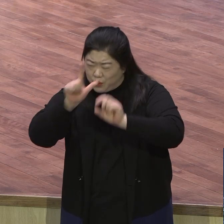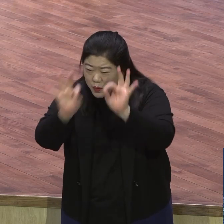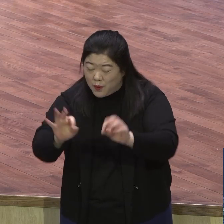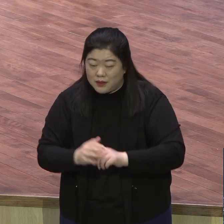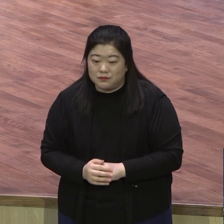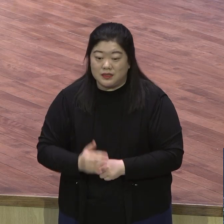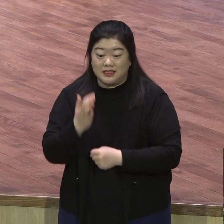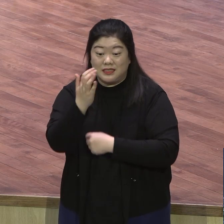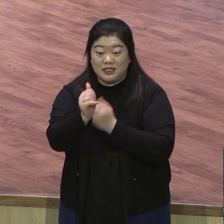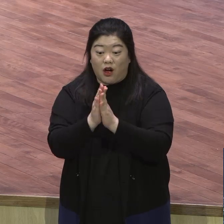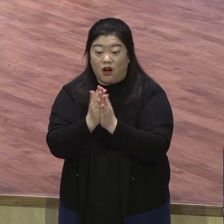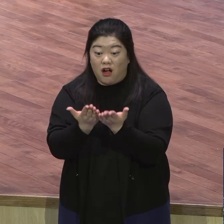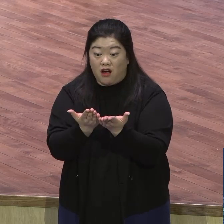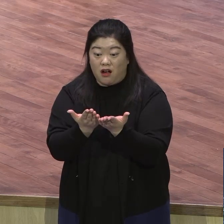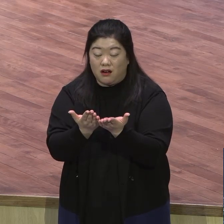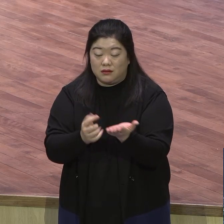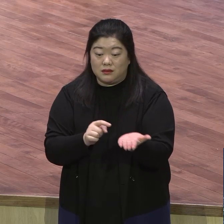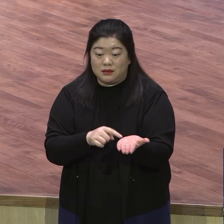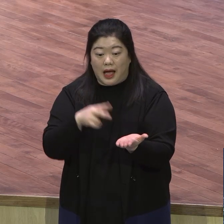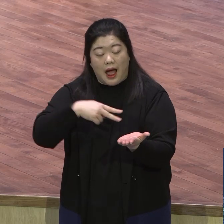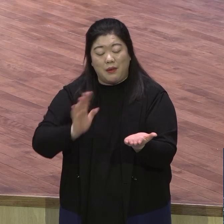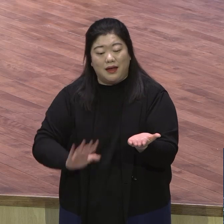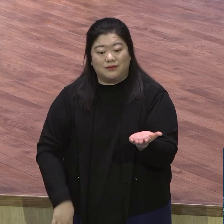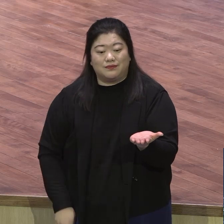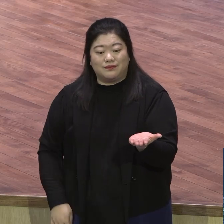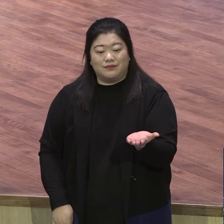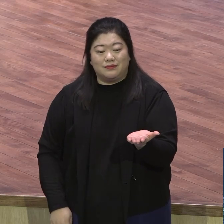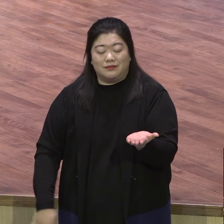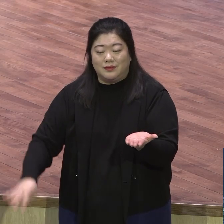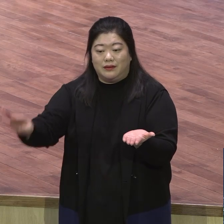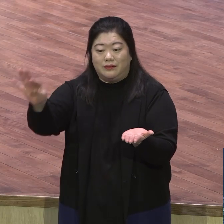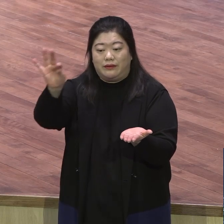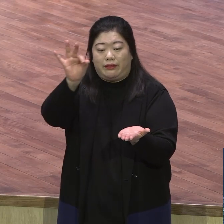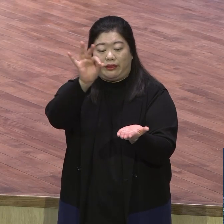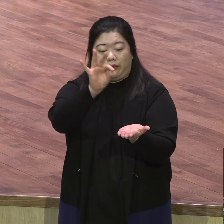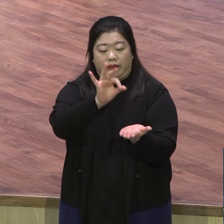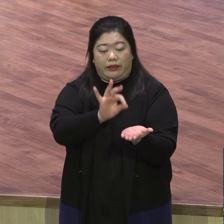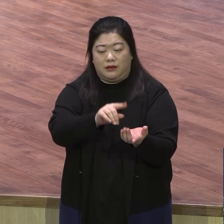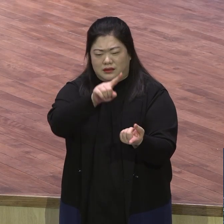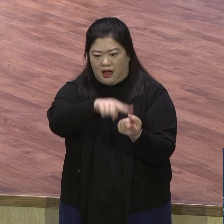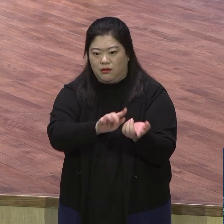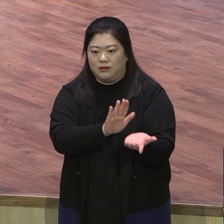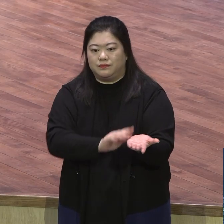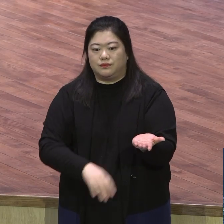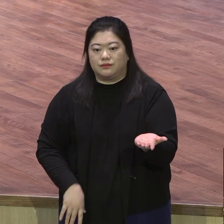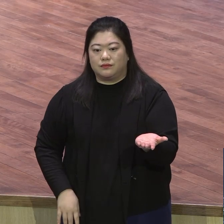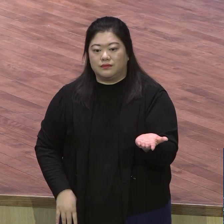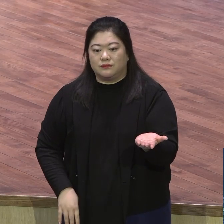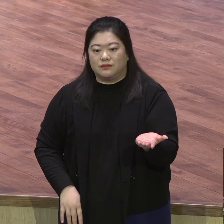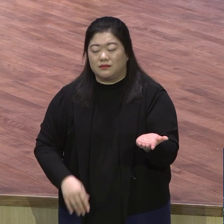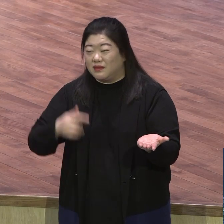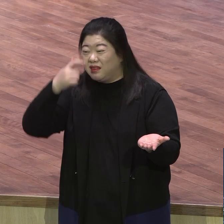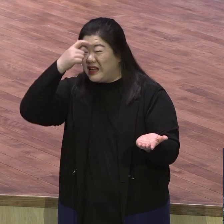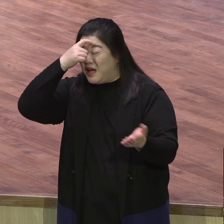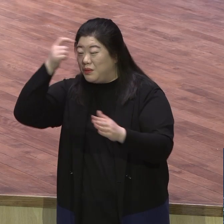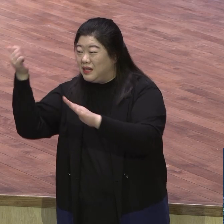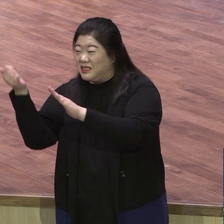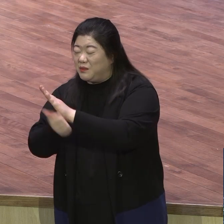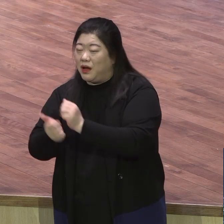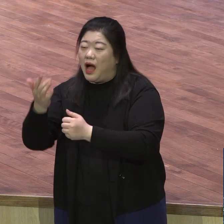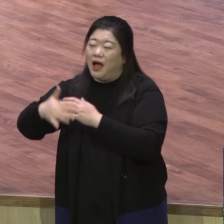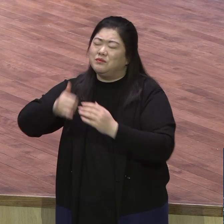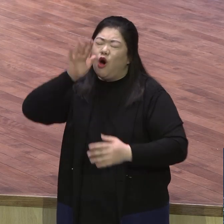관세 없어요? 안합니다. 기도 안하고 말씀 관세 없고 예배 실패했는데 뭐 예배 하나님